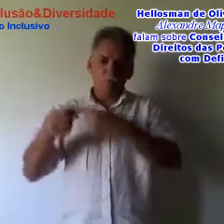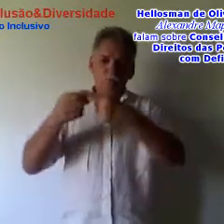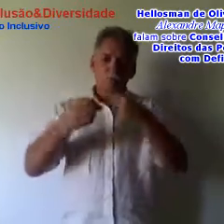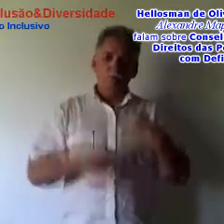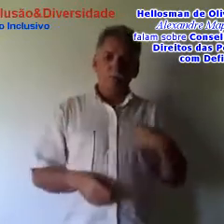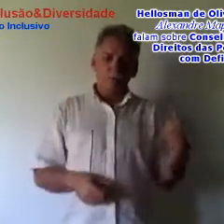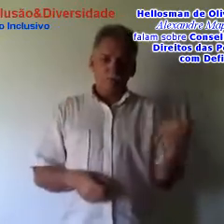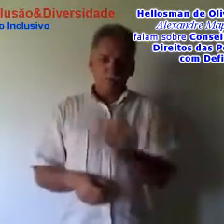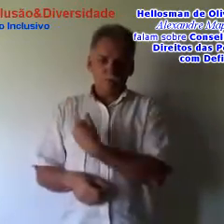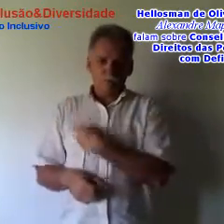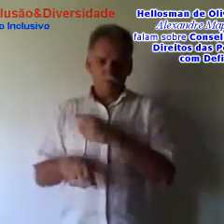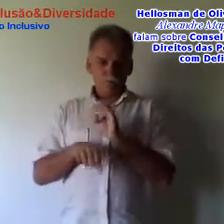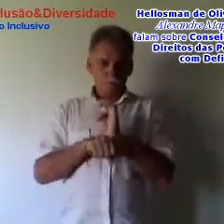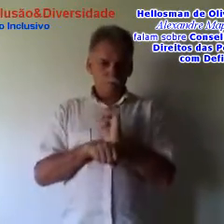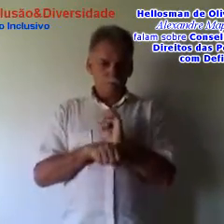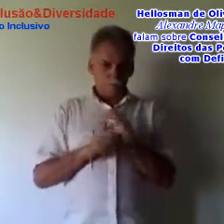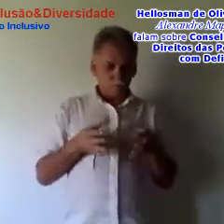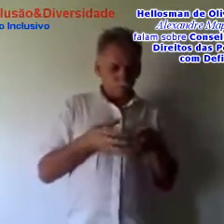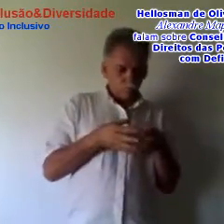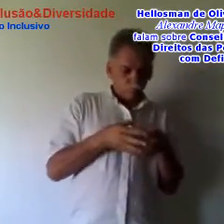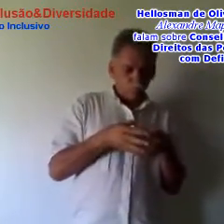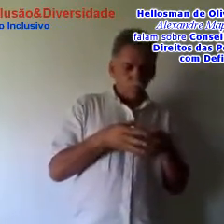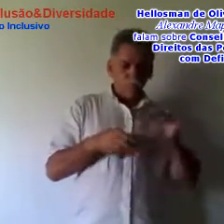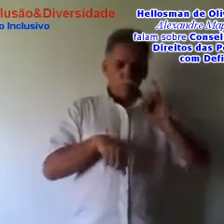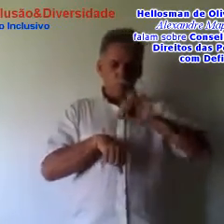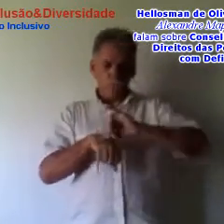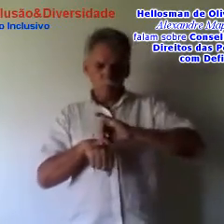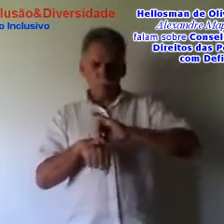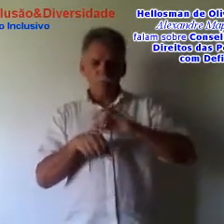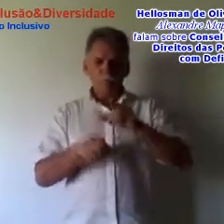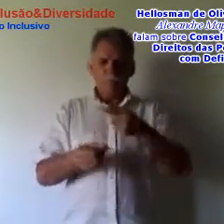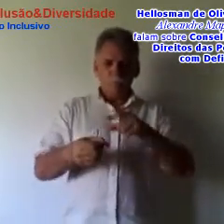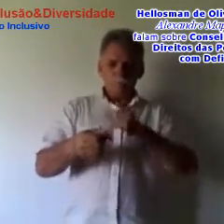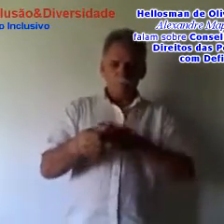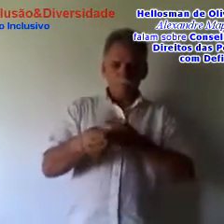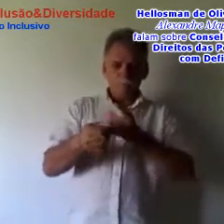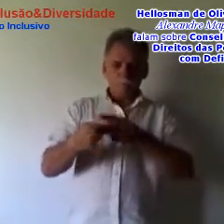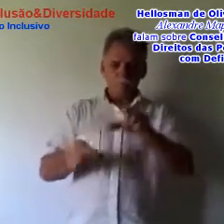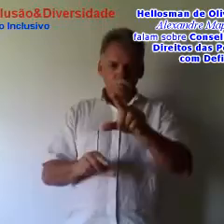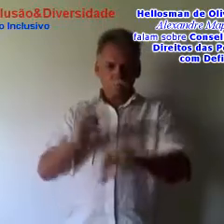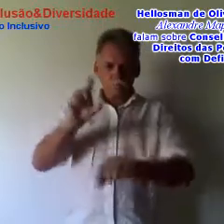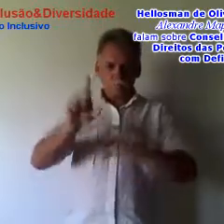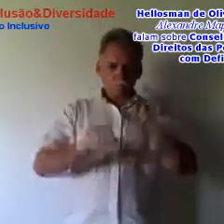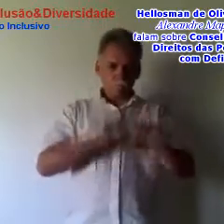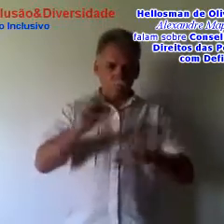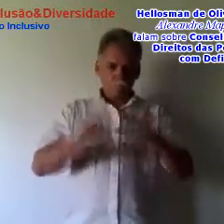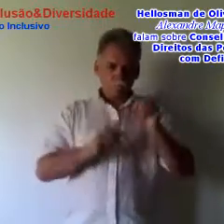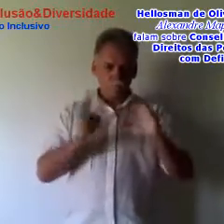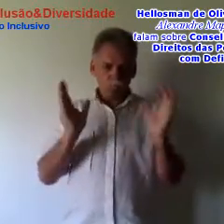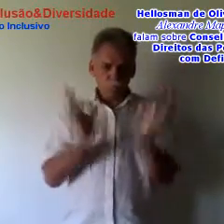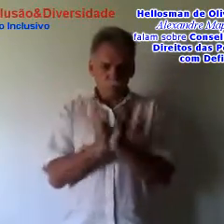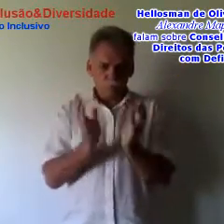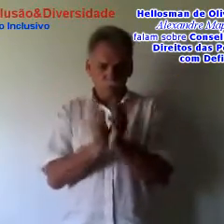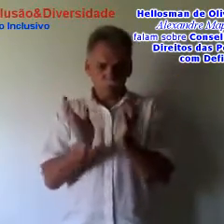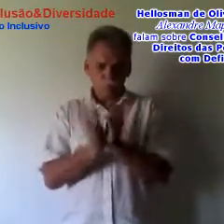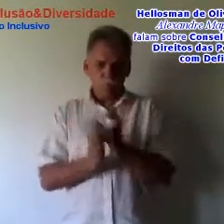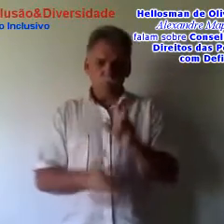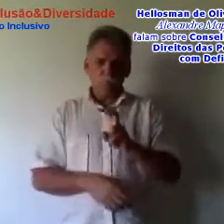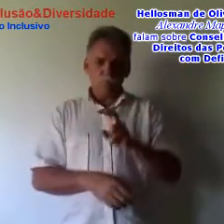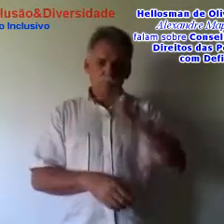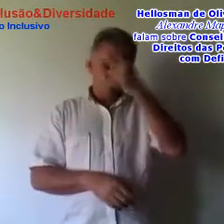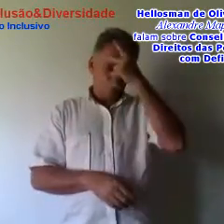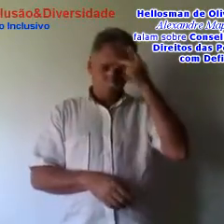conselhos estaduais, e decidimos democraticamente escolher uma representação, né? Na verdade,